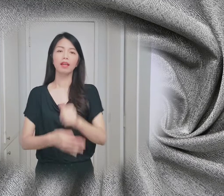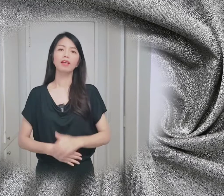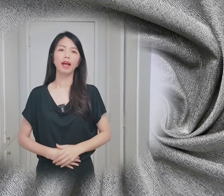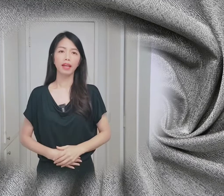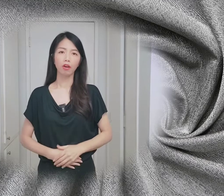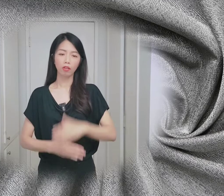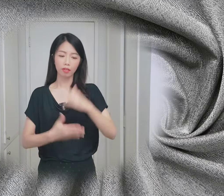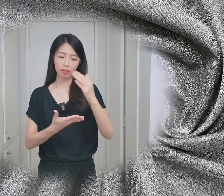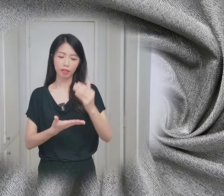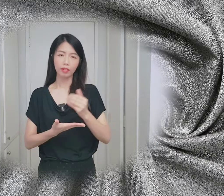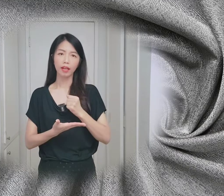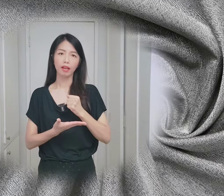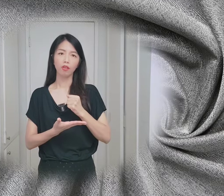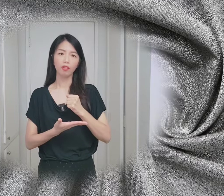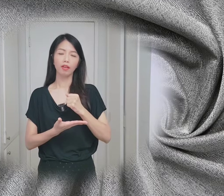칭찬은 나의 것.